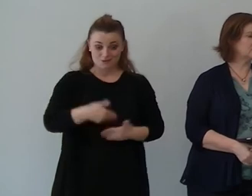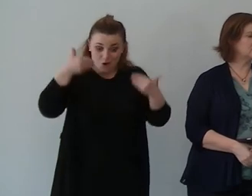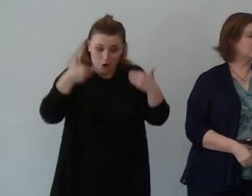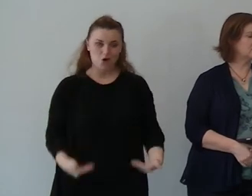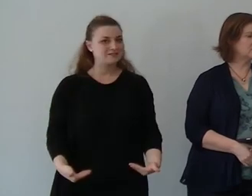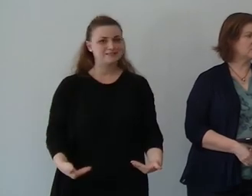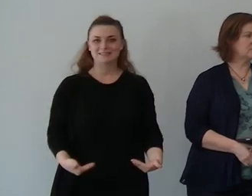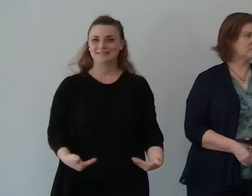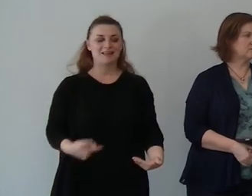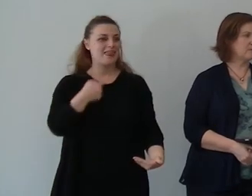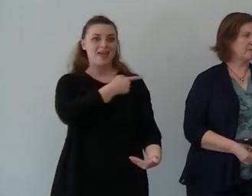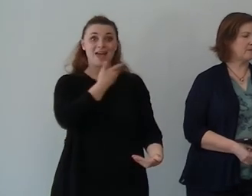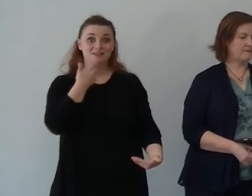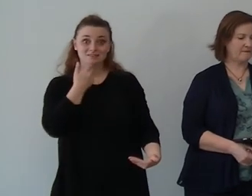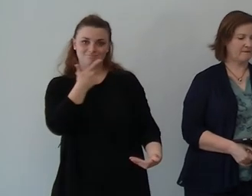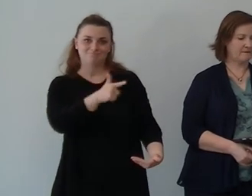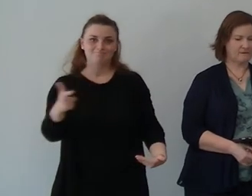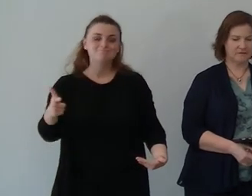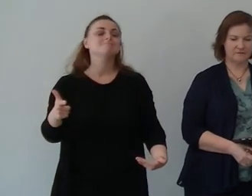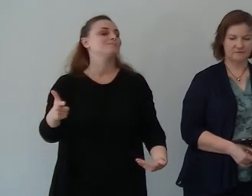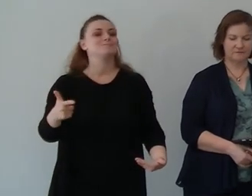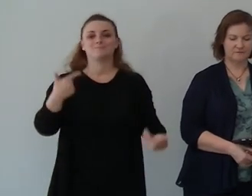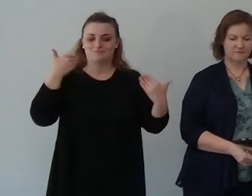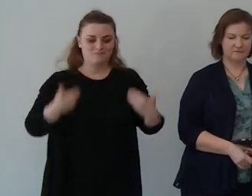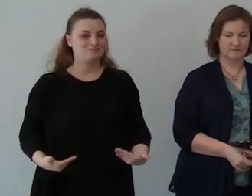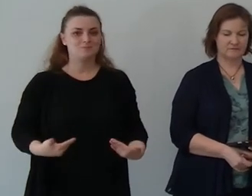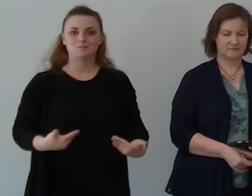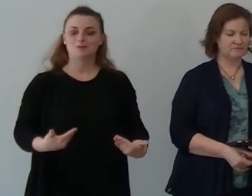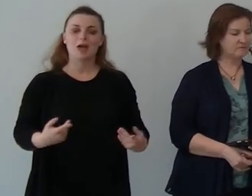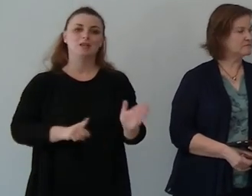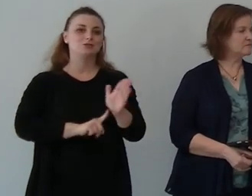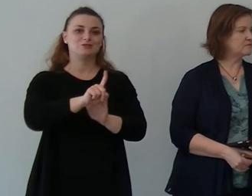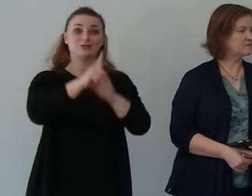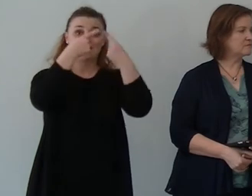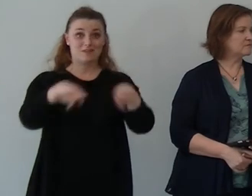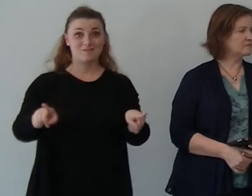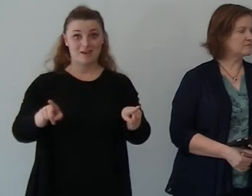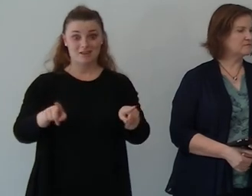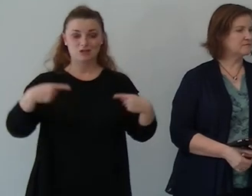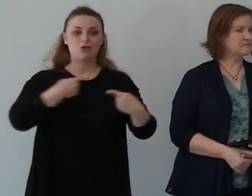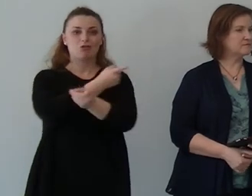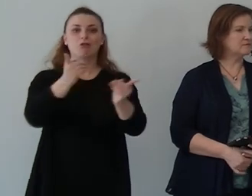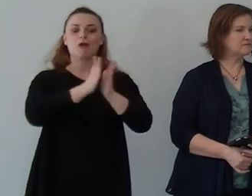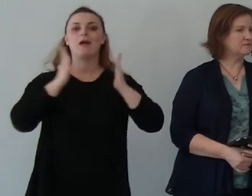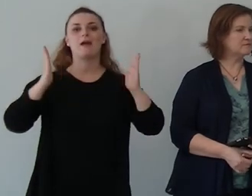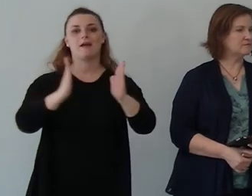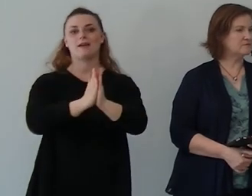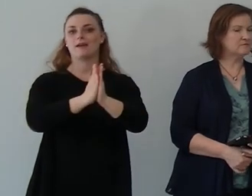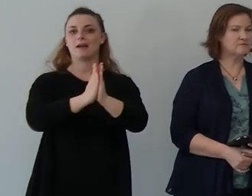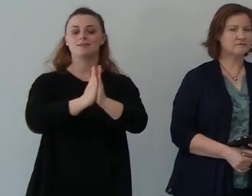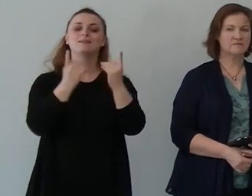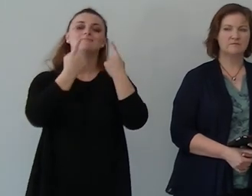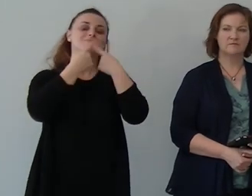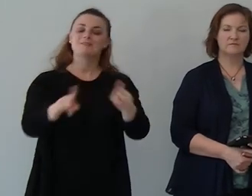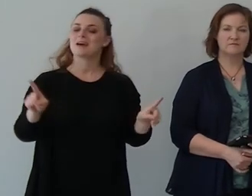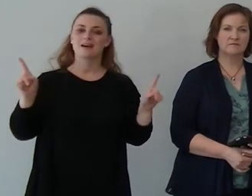chiesa non sarebbe quella che adesso saremmo se non avessimo avuto lei insieme con noi. Da questo ne